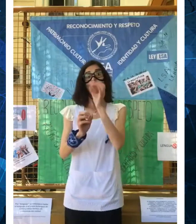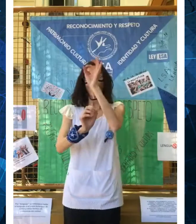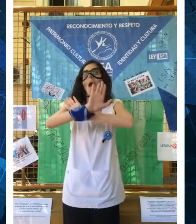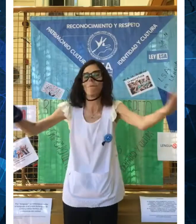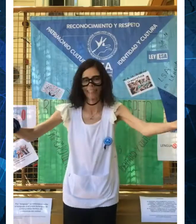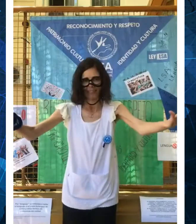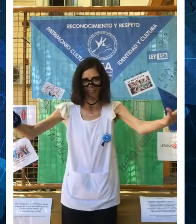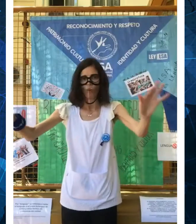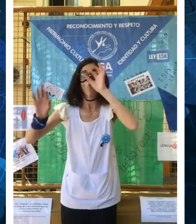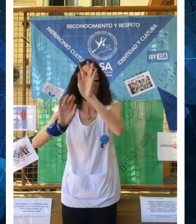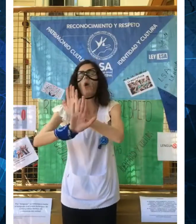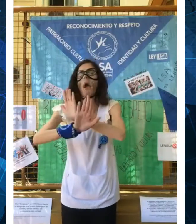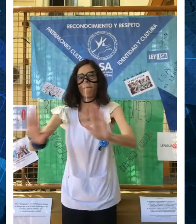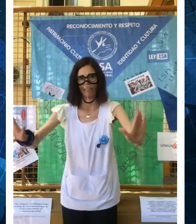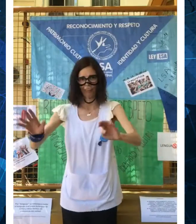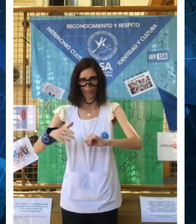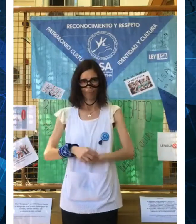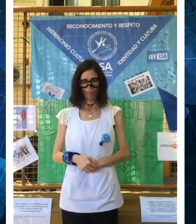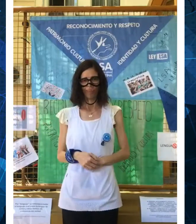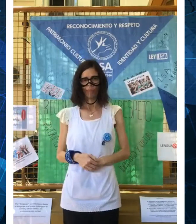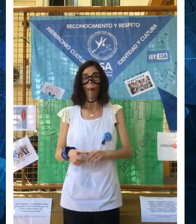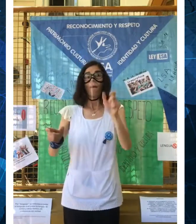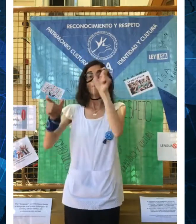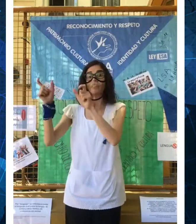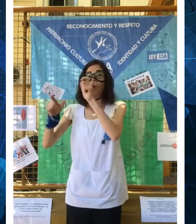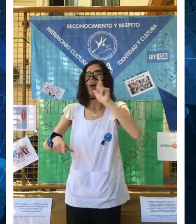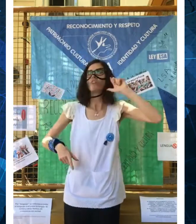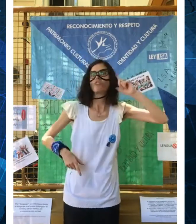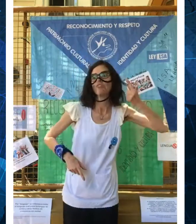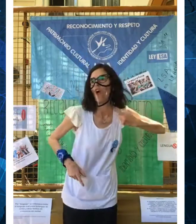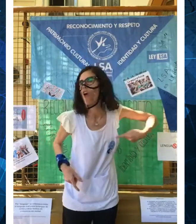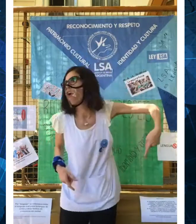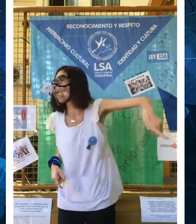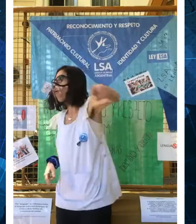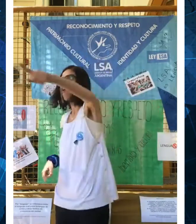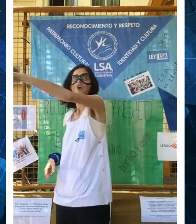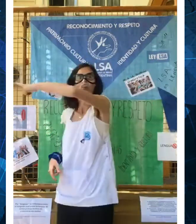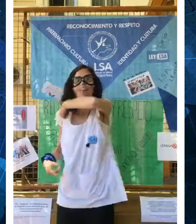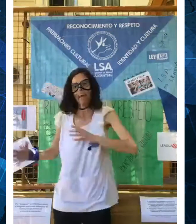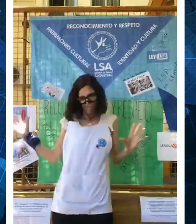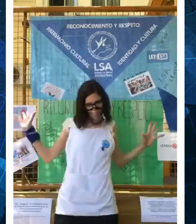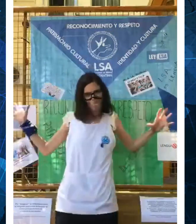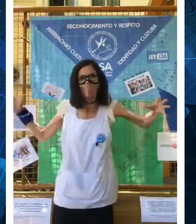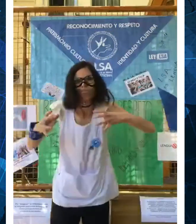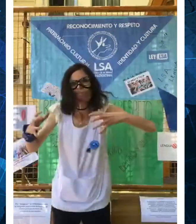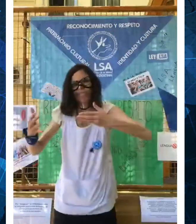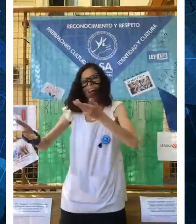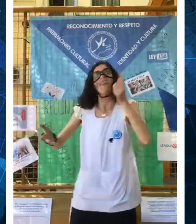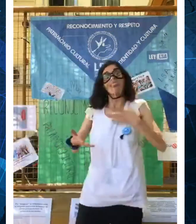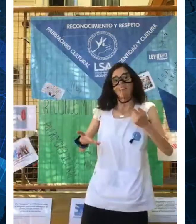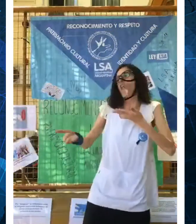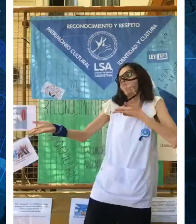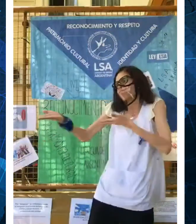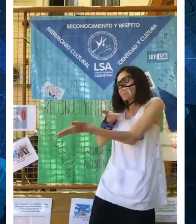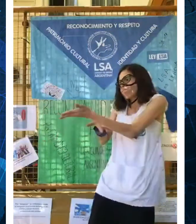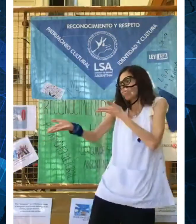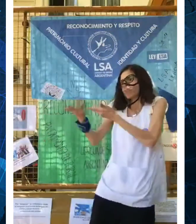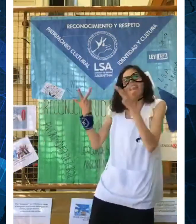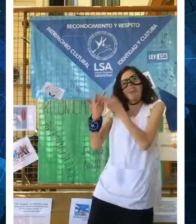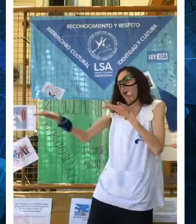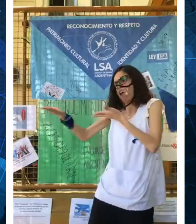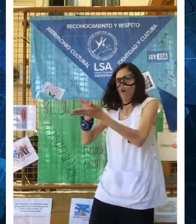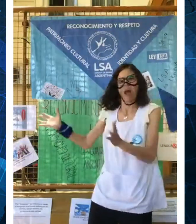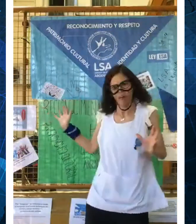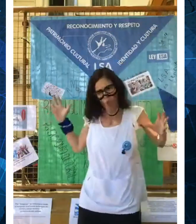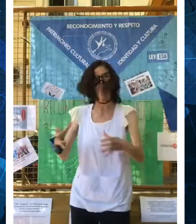Usted, doctor Sichero, no puede volver a hablar con respecto a la comunidad de personas sordas. Nosotros, las personas sordas, nos